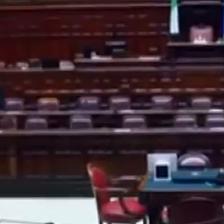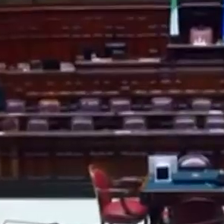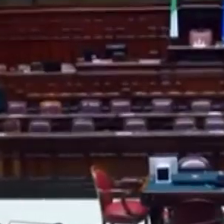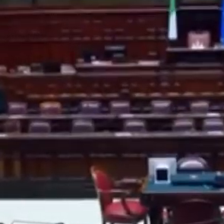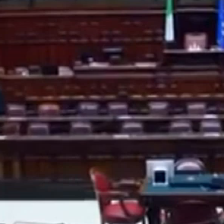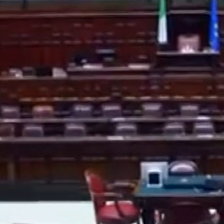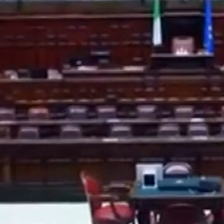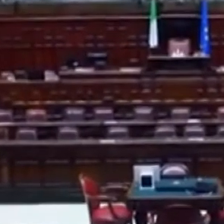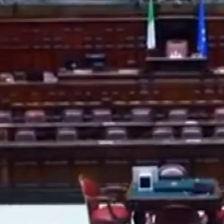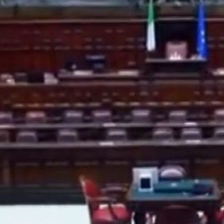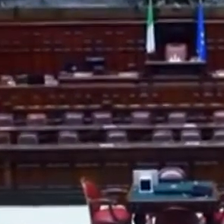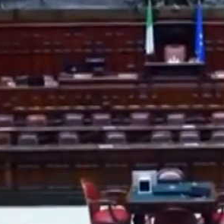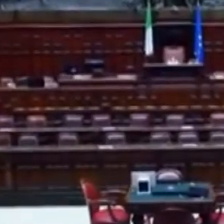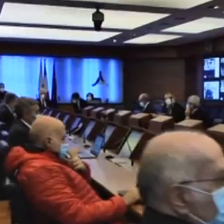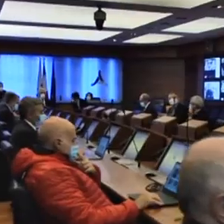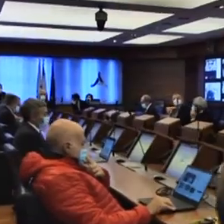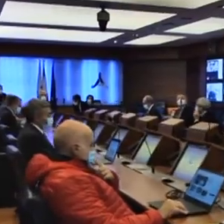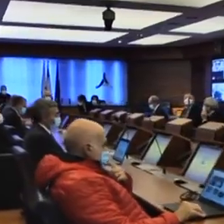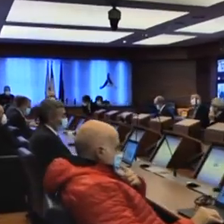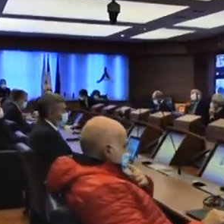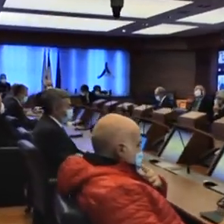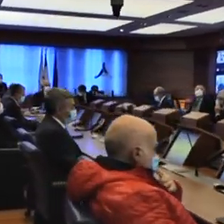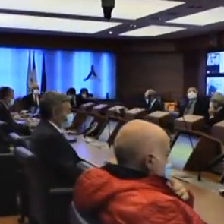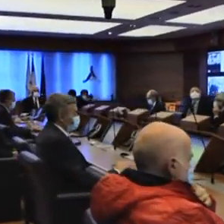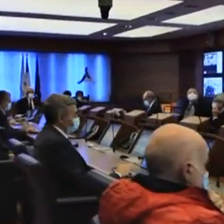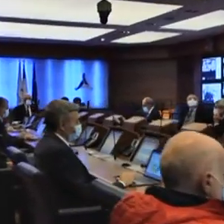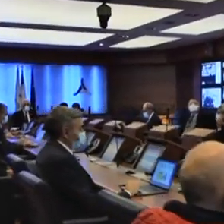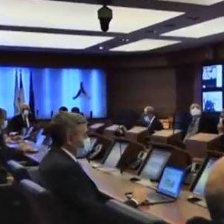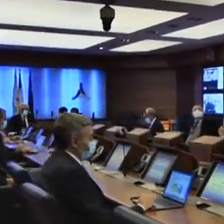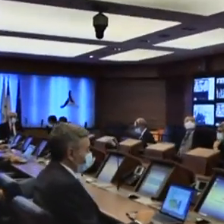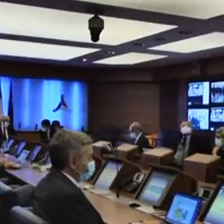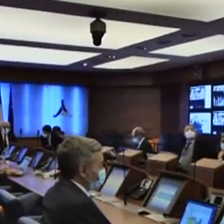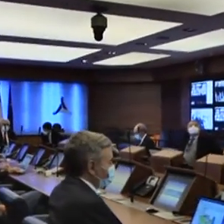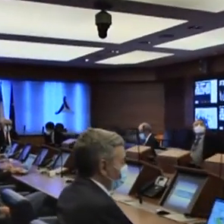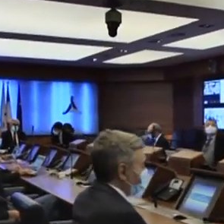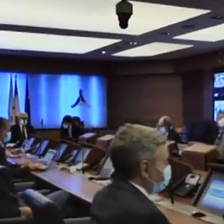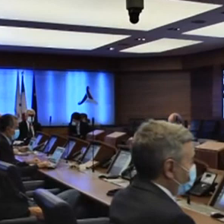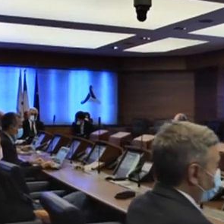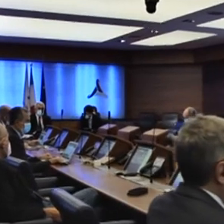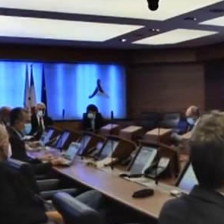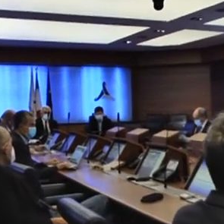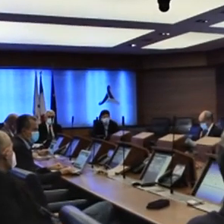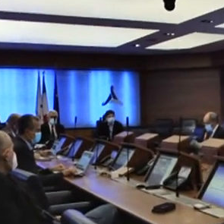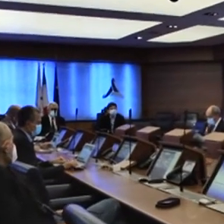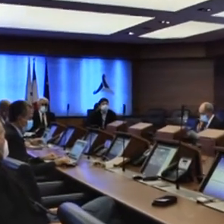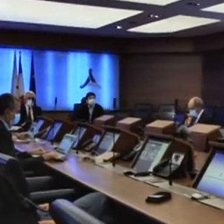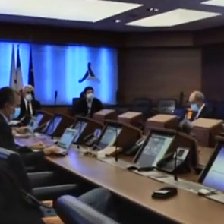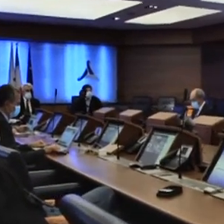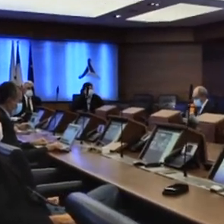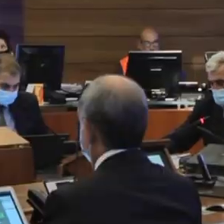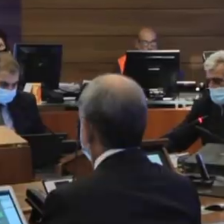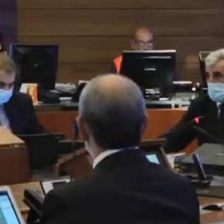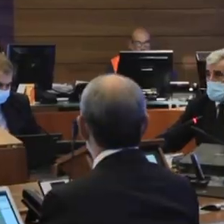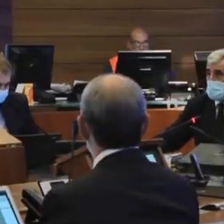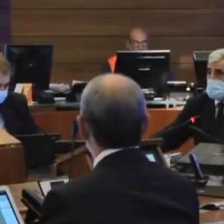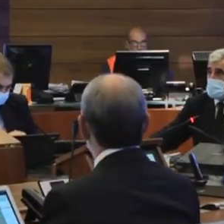poche ore potrebbe essere inviata alle regioni una nuova circolare che accoglie i cambiamenti che in sostanza sono stati proposti proprio dal Veneto al